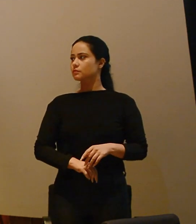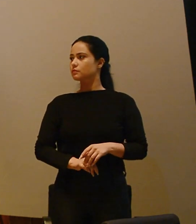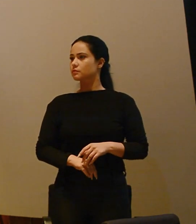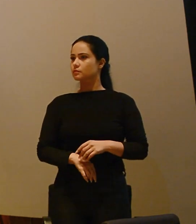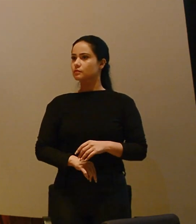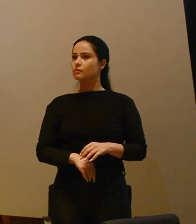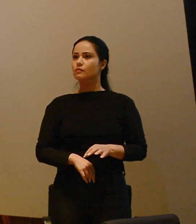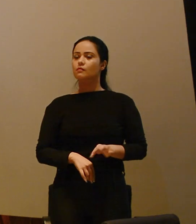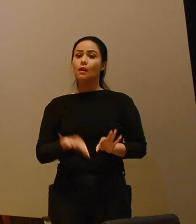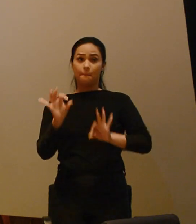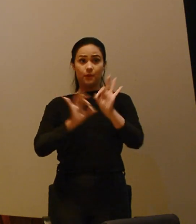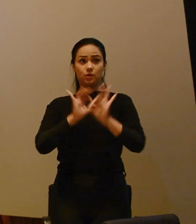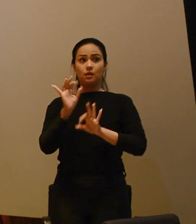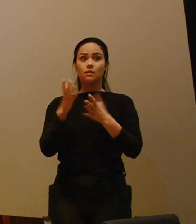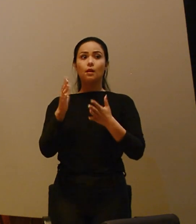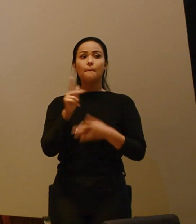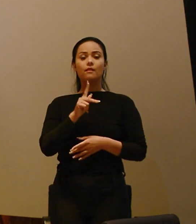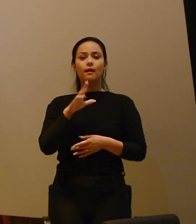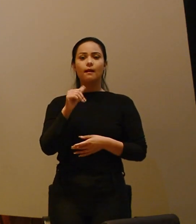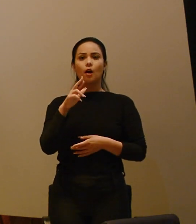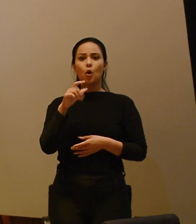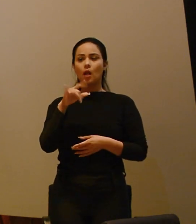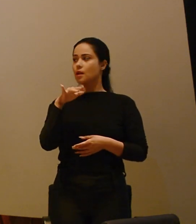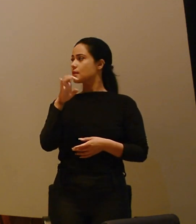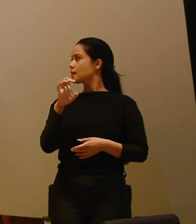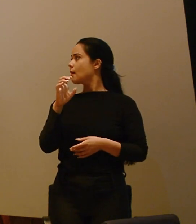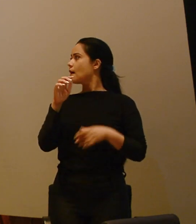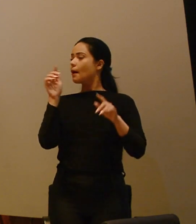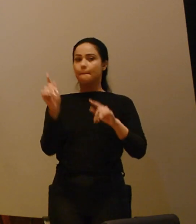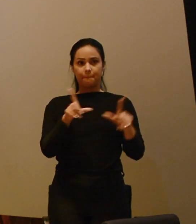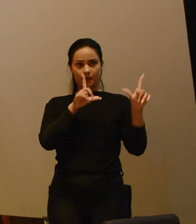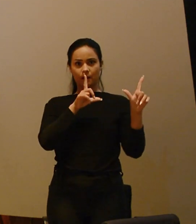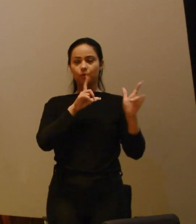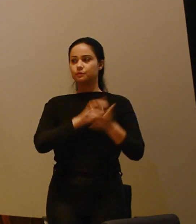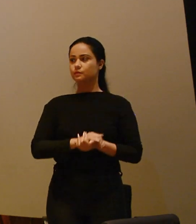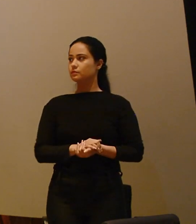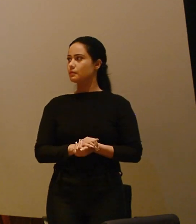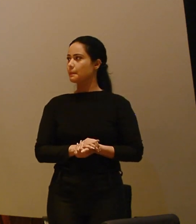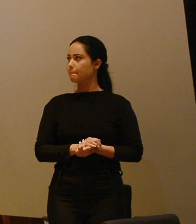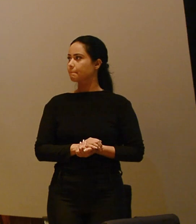Quem vai moderar então é a professora Carolina Cardoso, este painel.